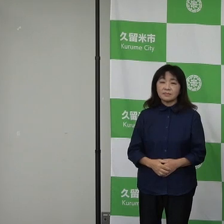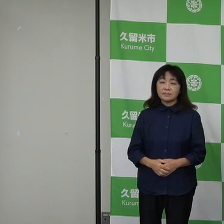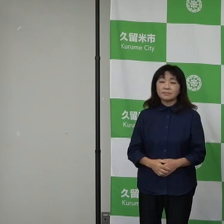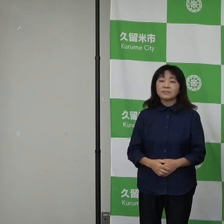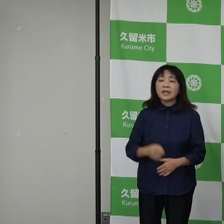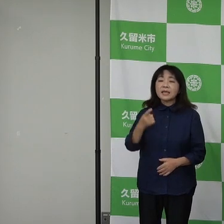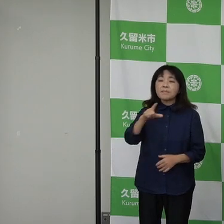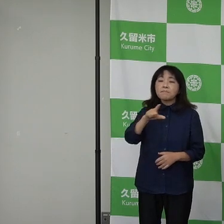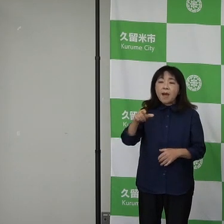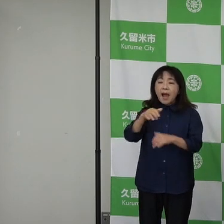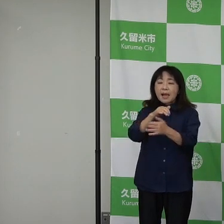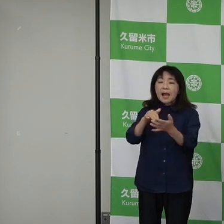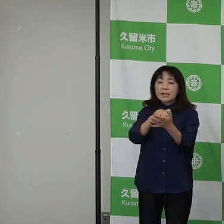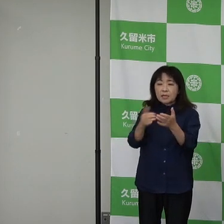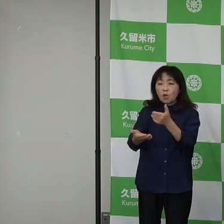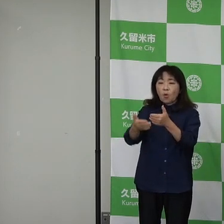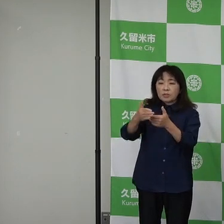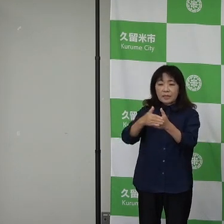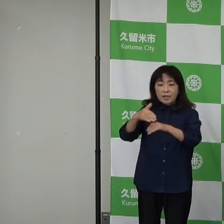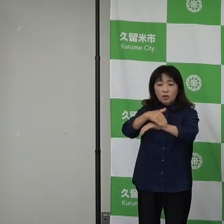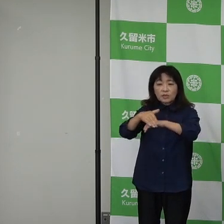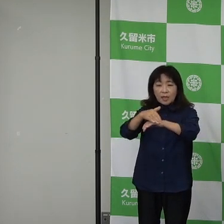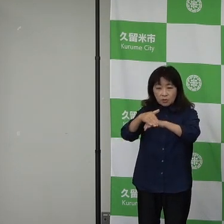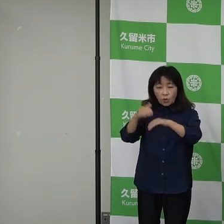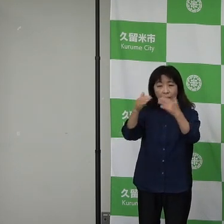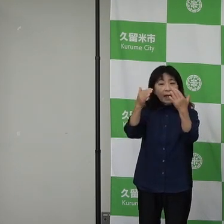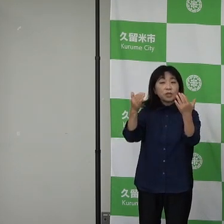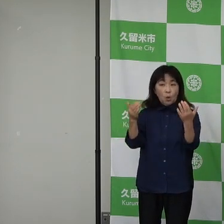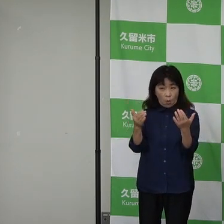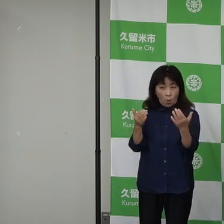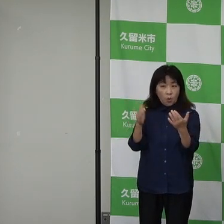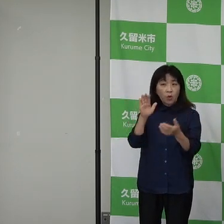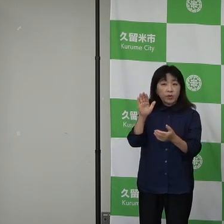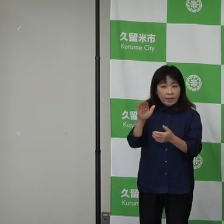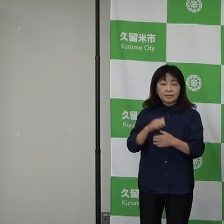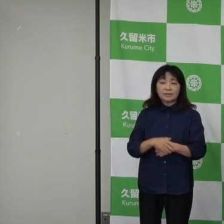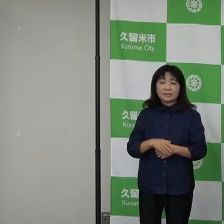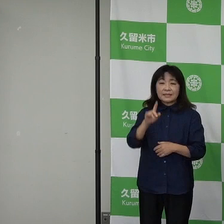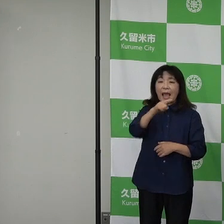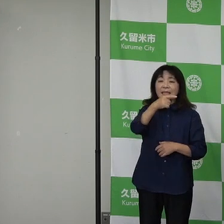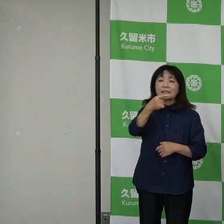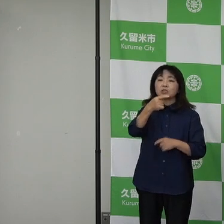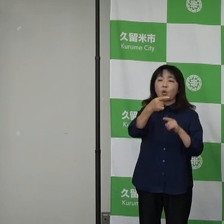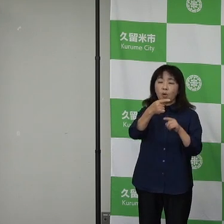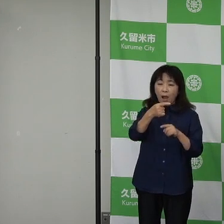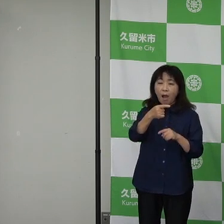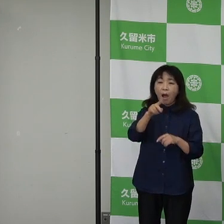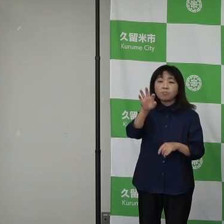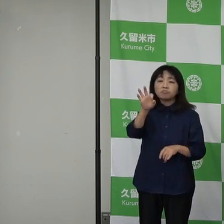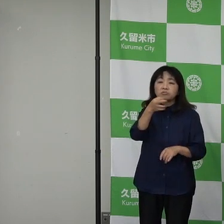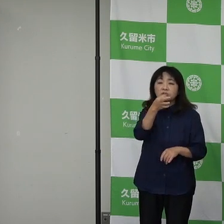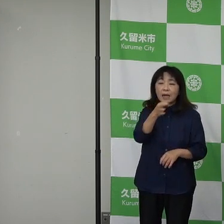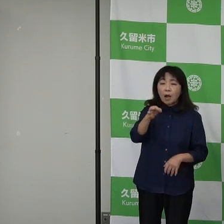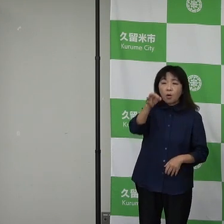次に一般会計補正予算の概要ですが、まず第1号が物価高